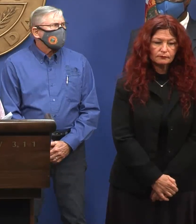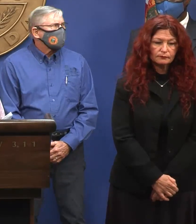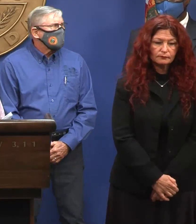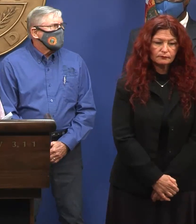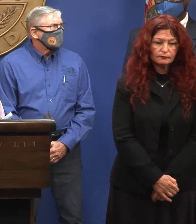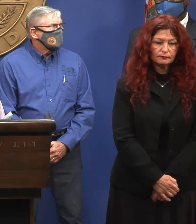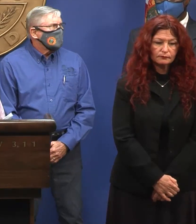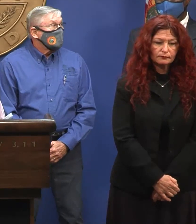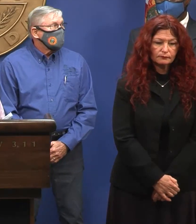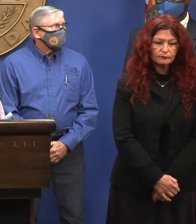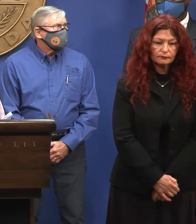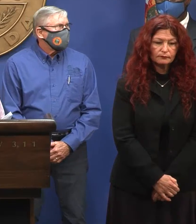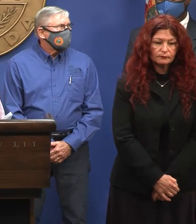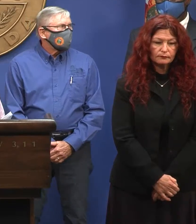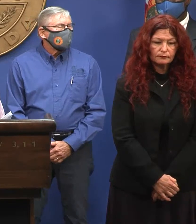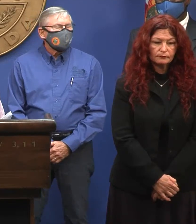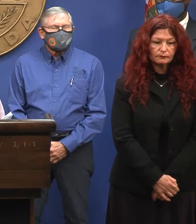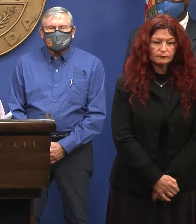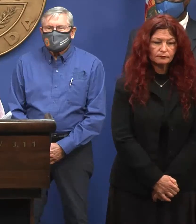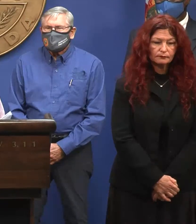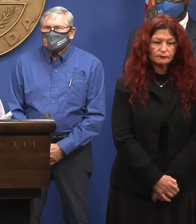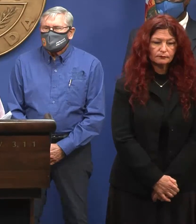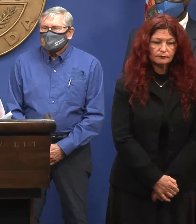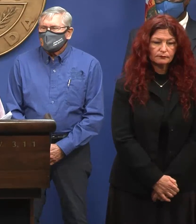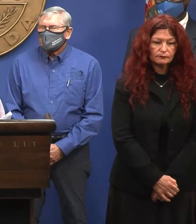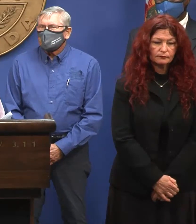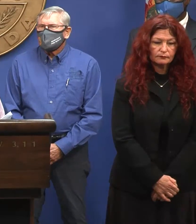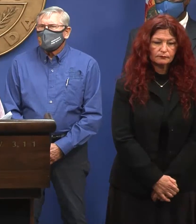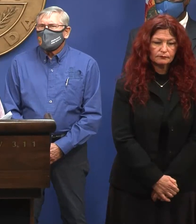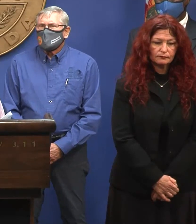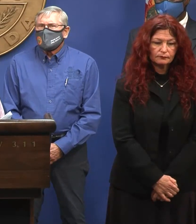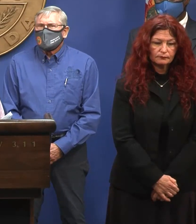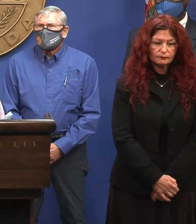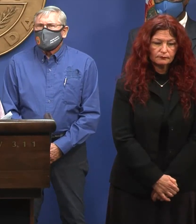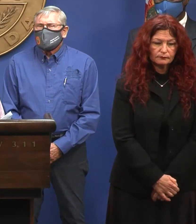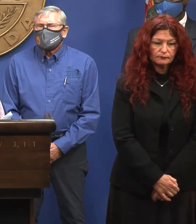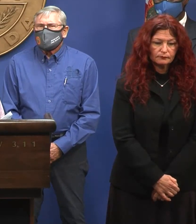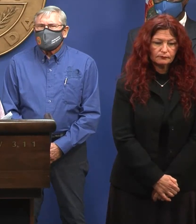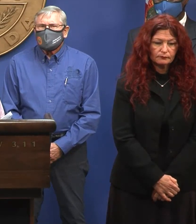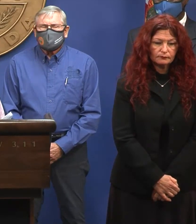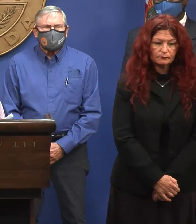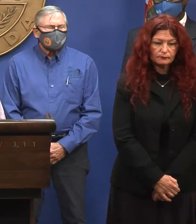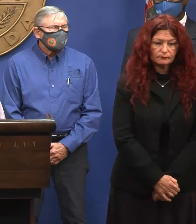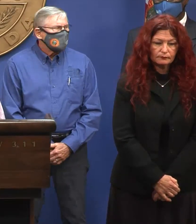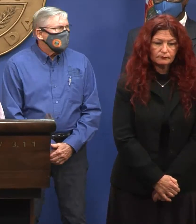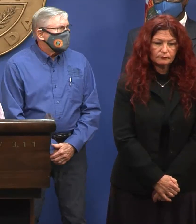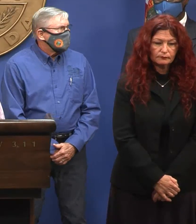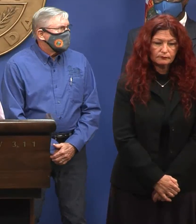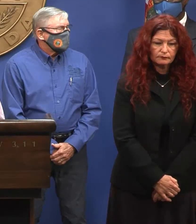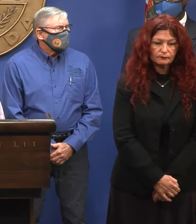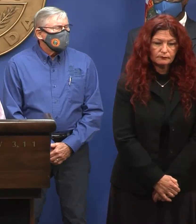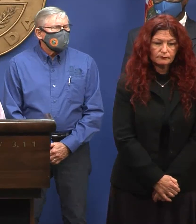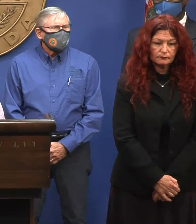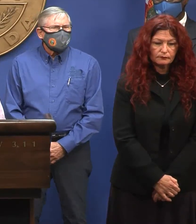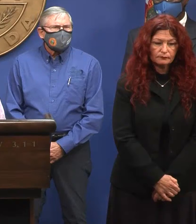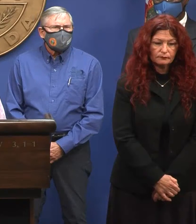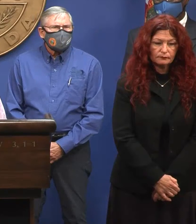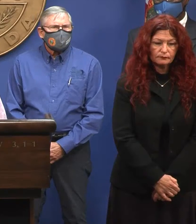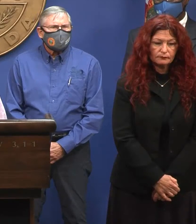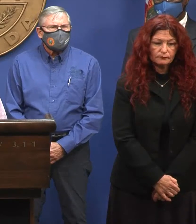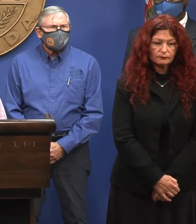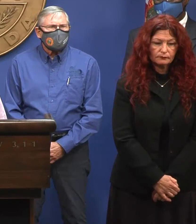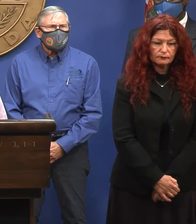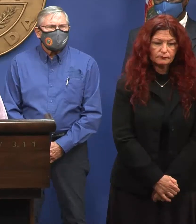mascotas. Use la aplicación Ready Miami-Dade para ver cuáles centros aceptan mascotas y qué